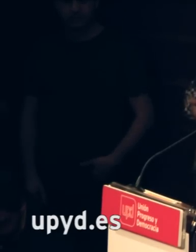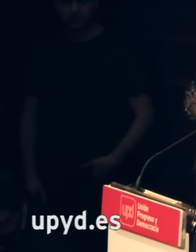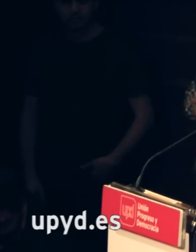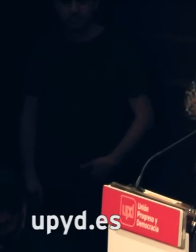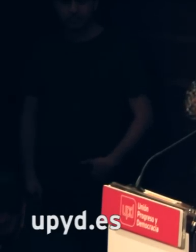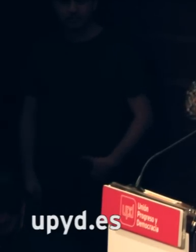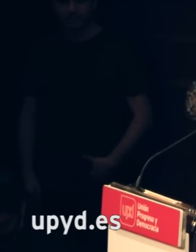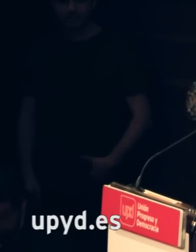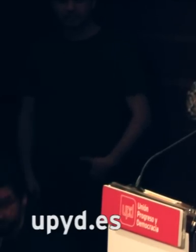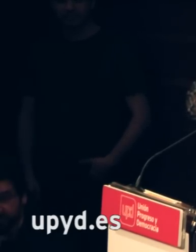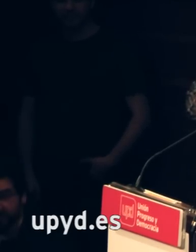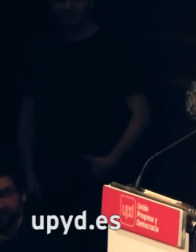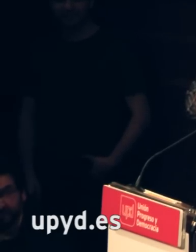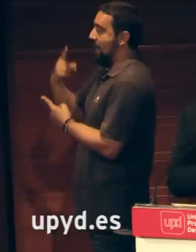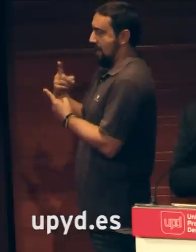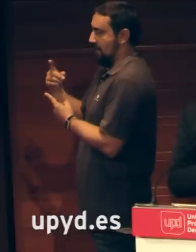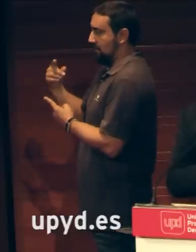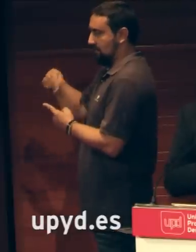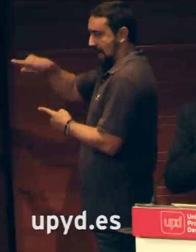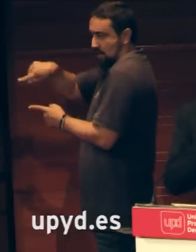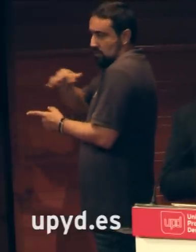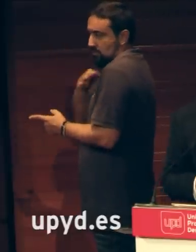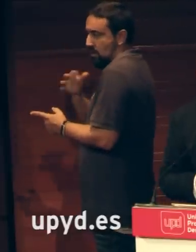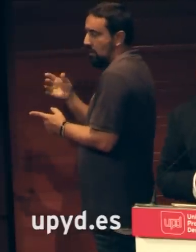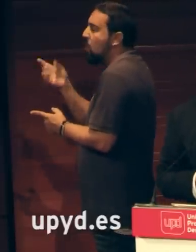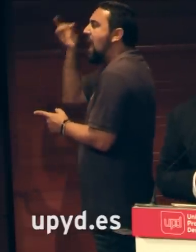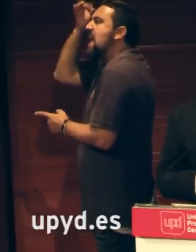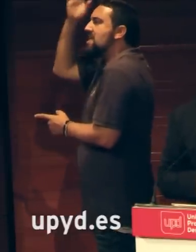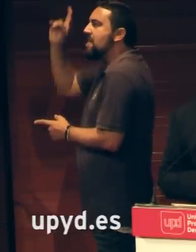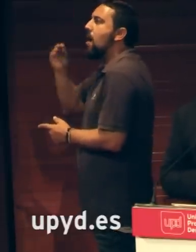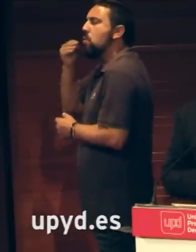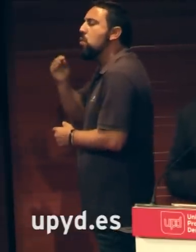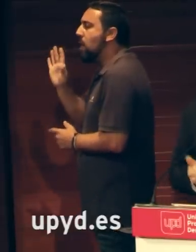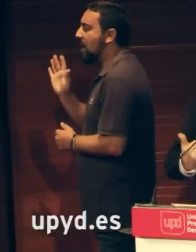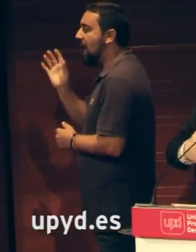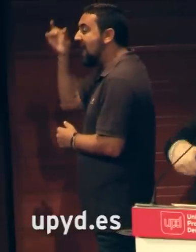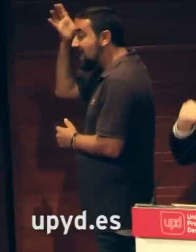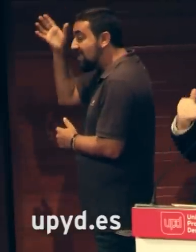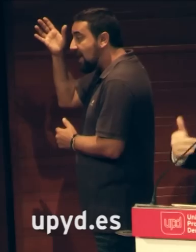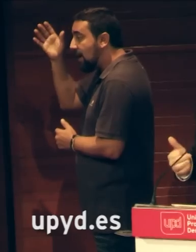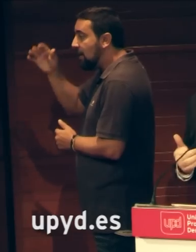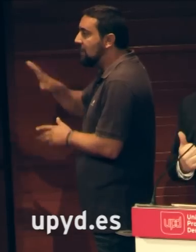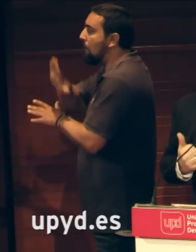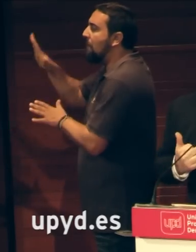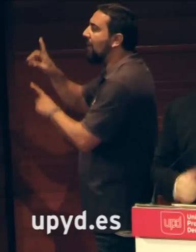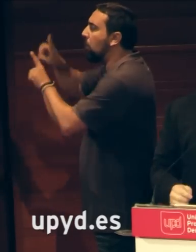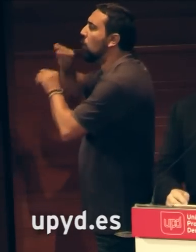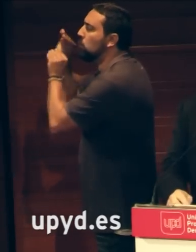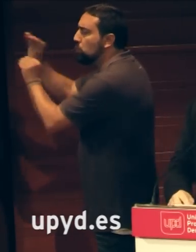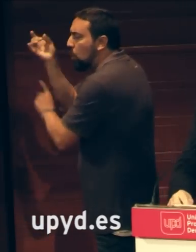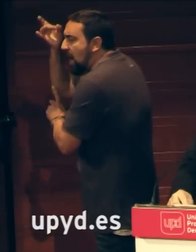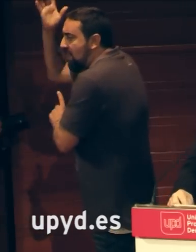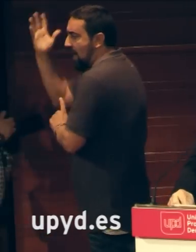que se me ha ocurrido una cosa, miren, qué buena idea he tenido. Y la hacen pasar como de ellos, ¿no?